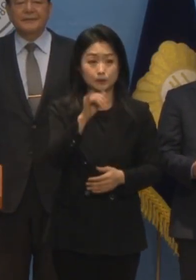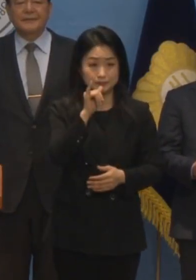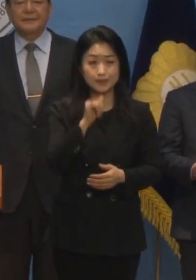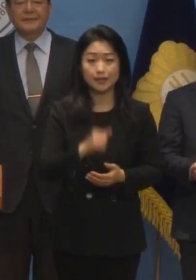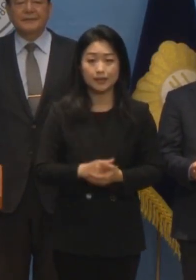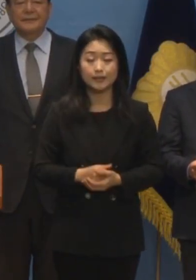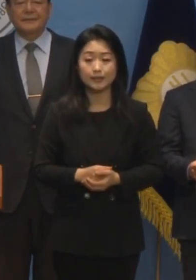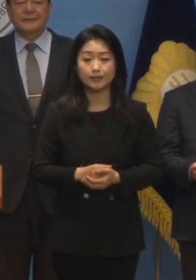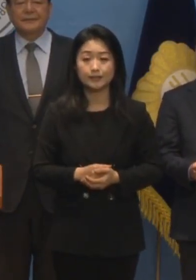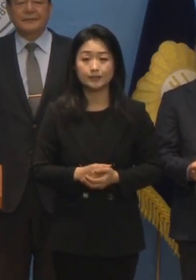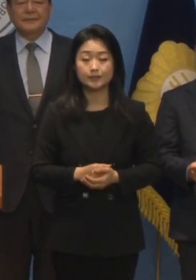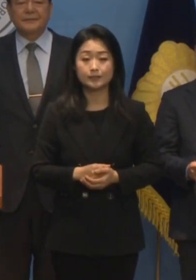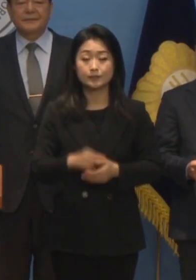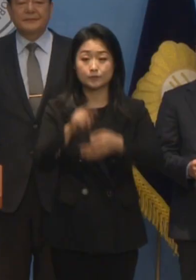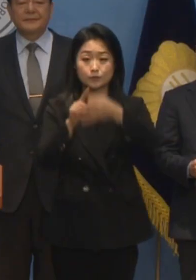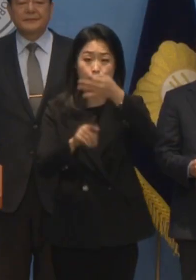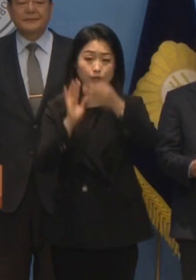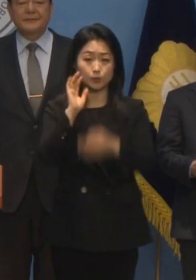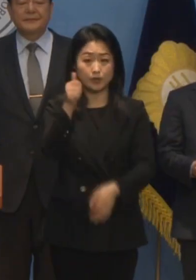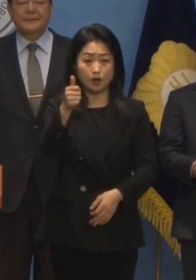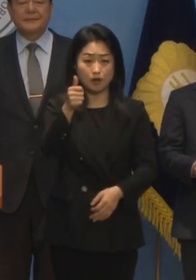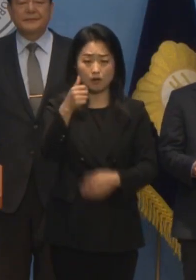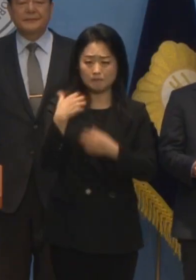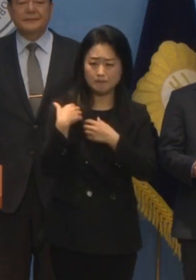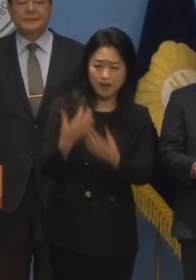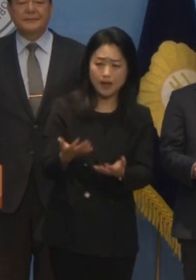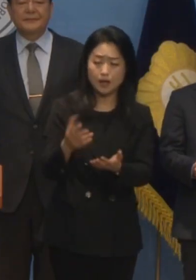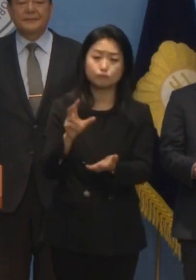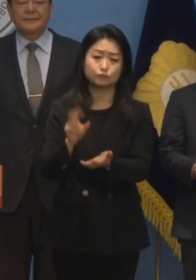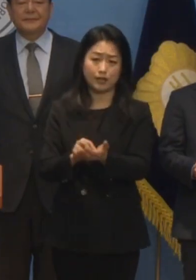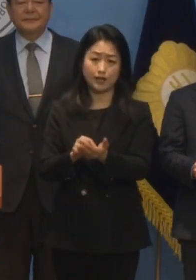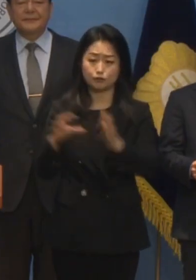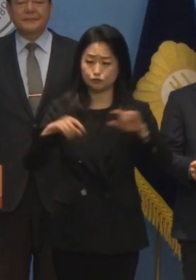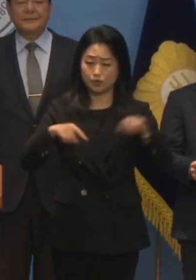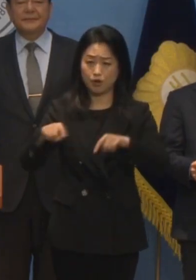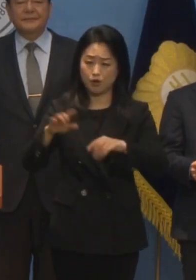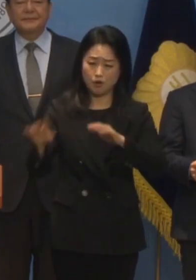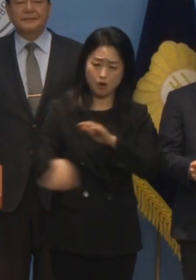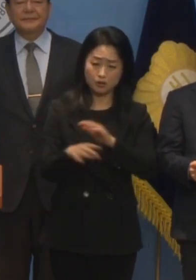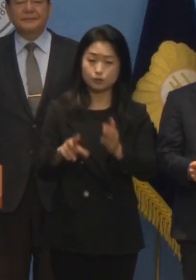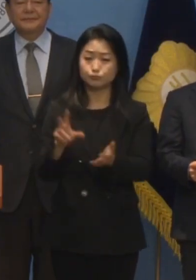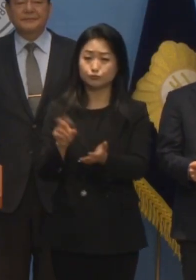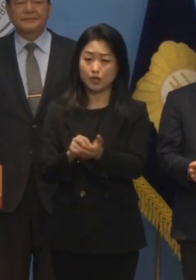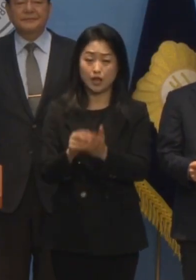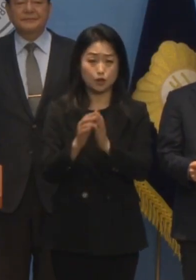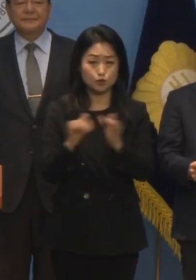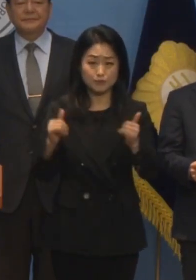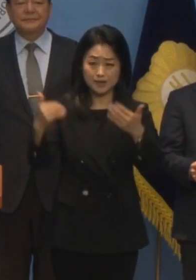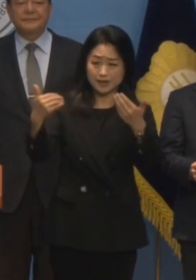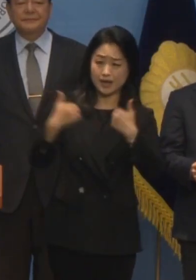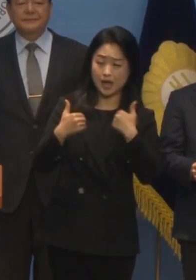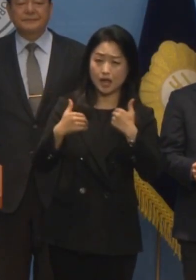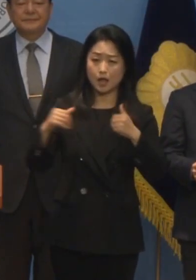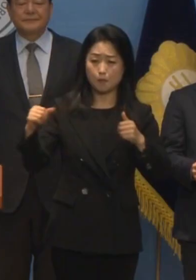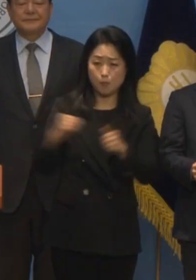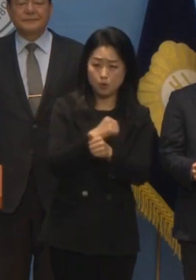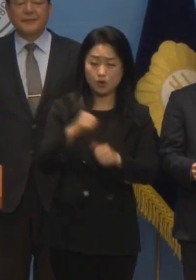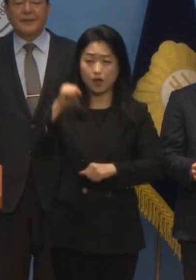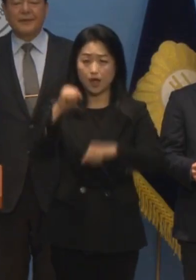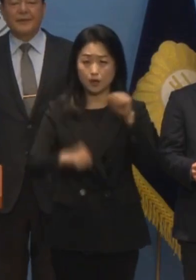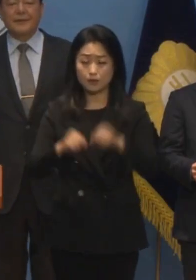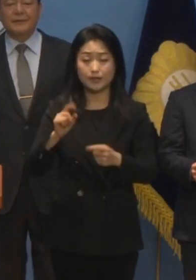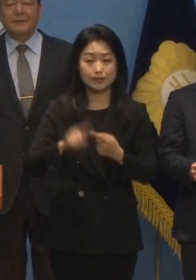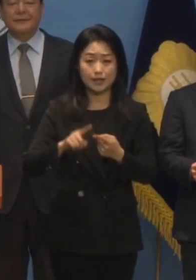높습니다. 윤석열 대통령의 무책임한 국정 운영과 국민을 향한 폭력적 태도는 더